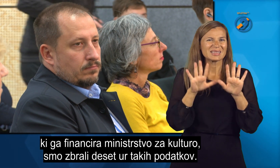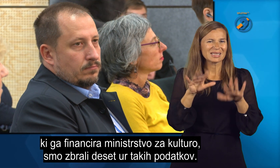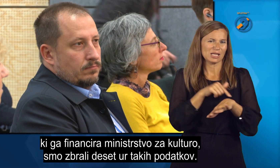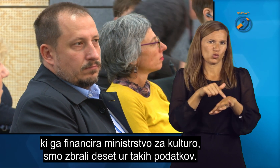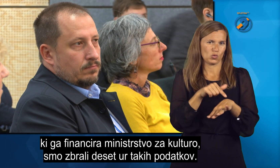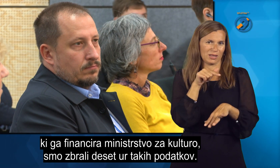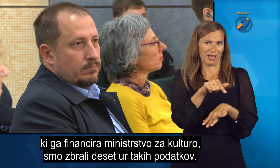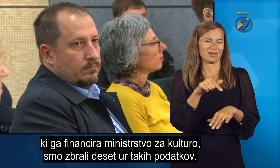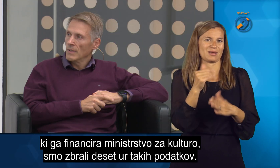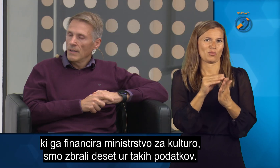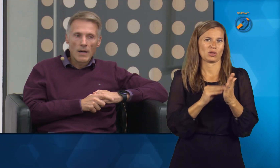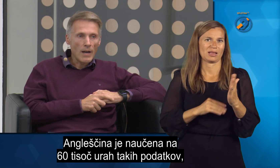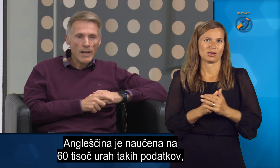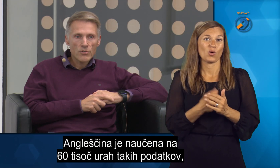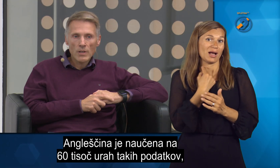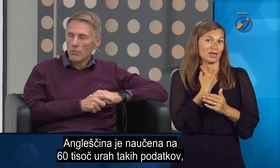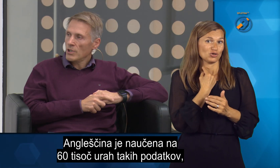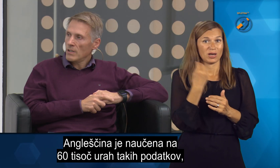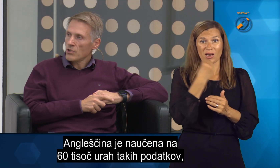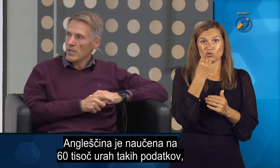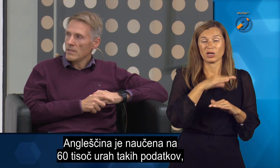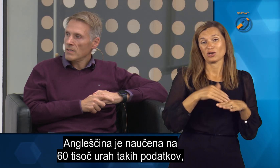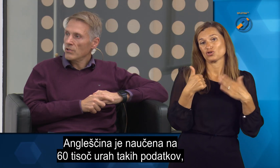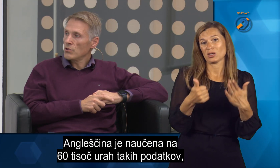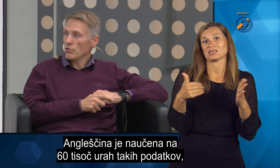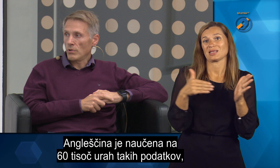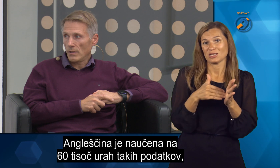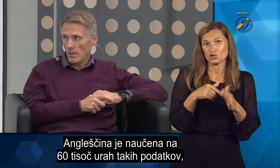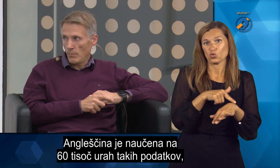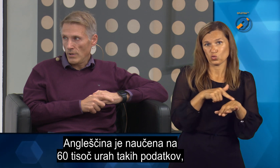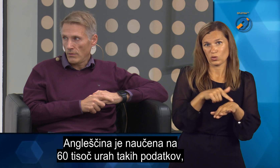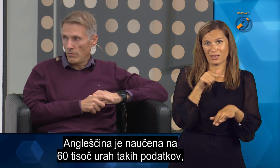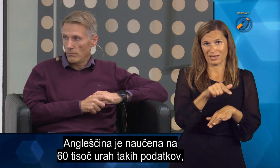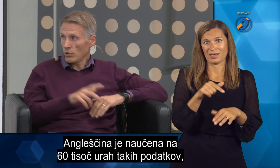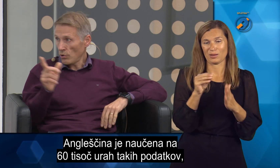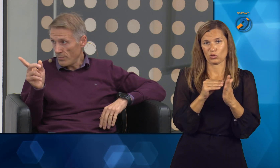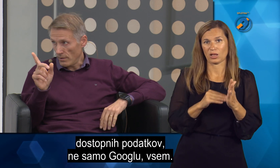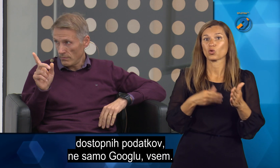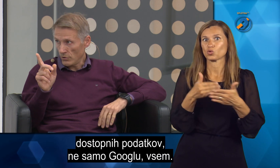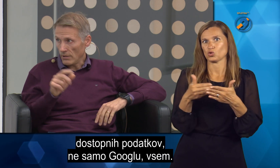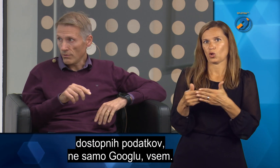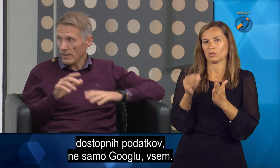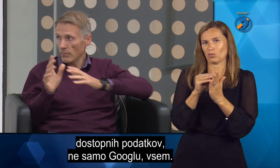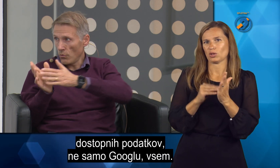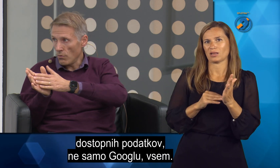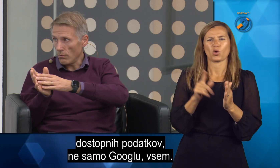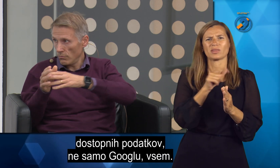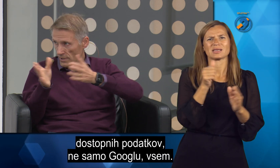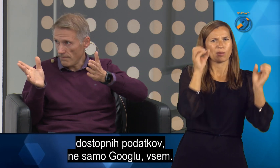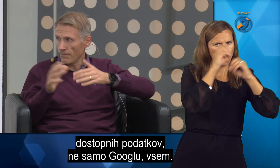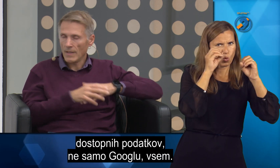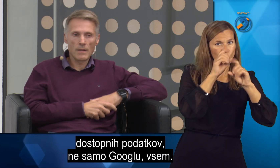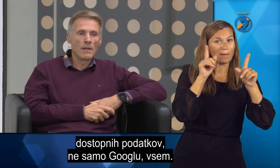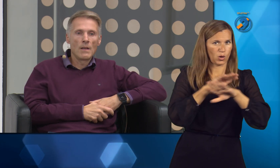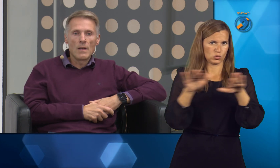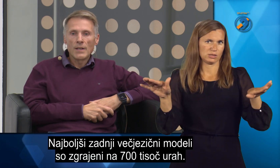ur takih podatkov. Angleščina je naučena na 60 000 urah takih podatkov. Dostopnih podatkov, ne samo Google,